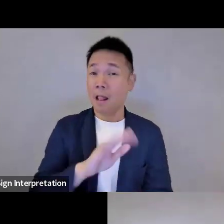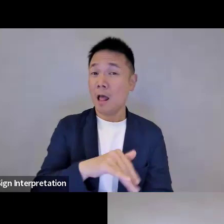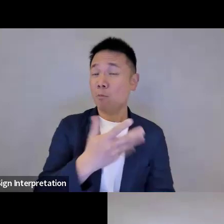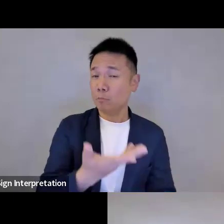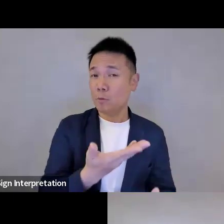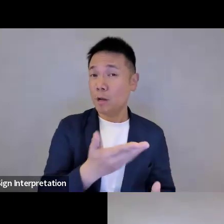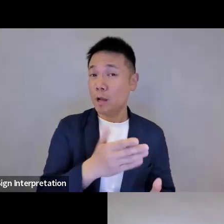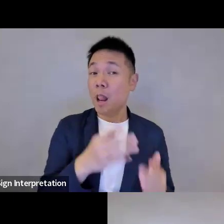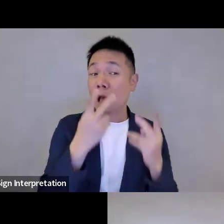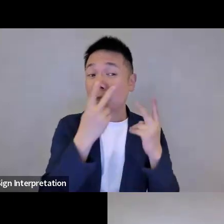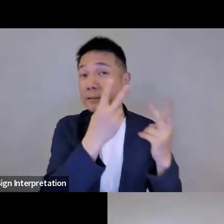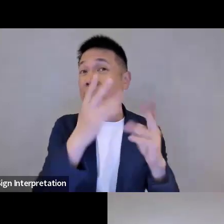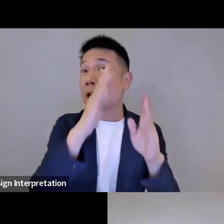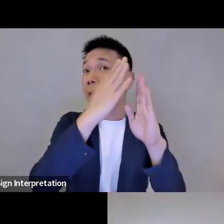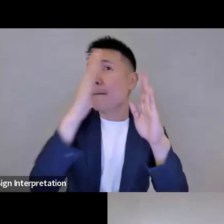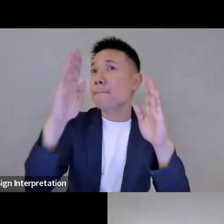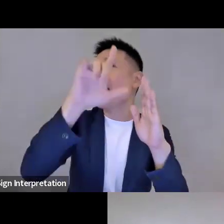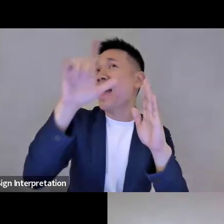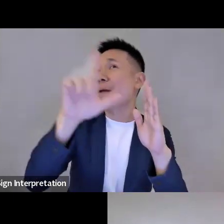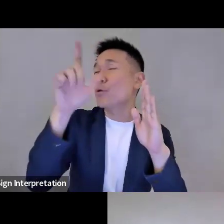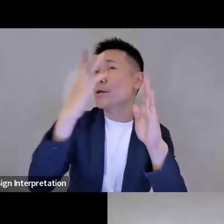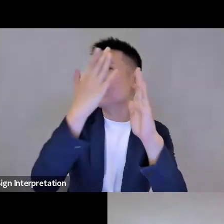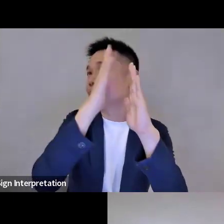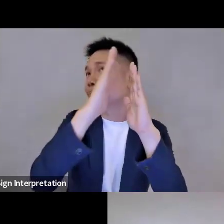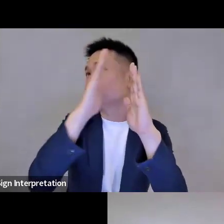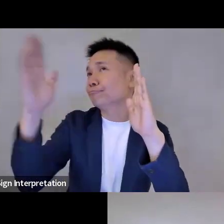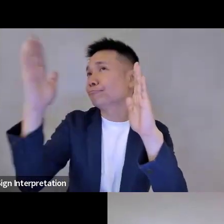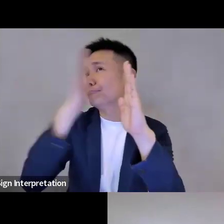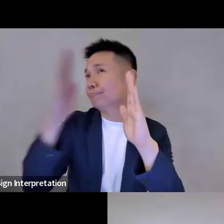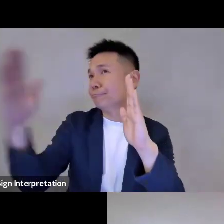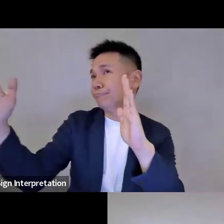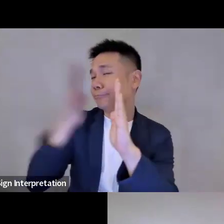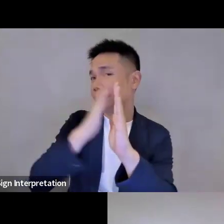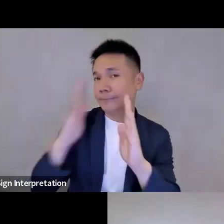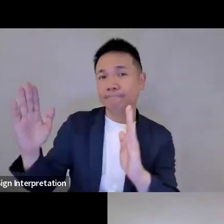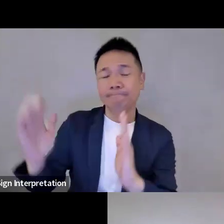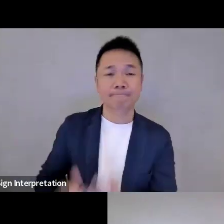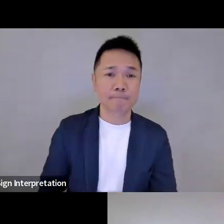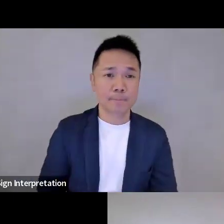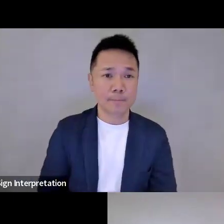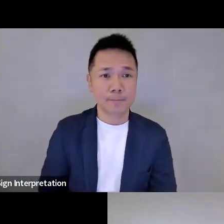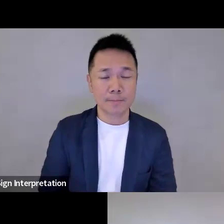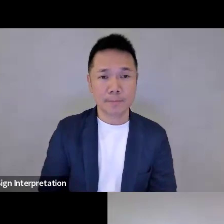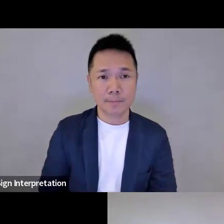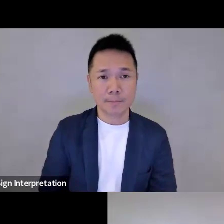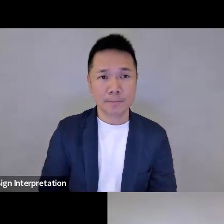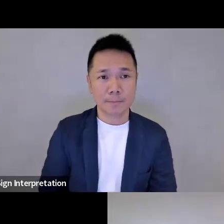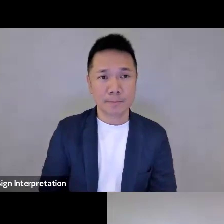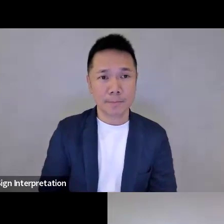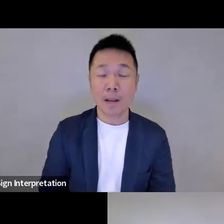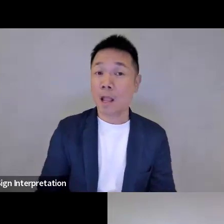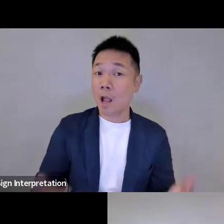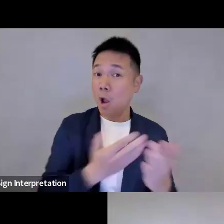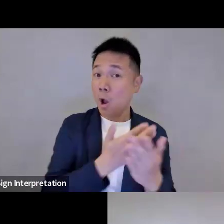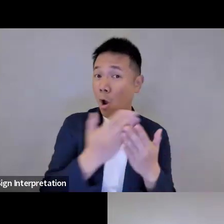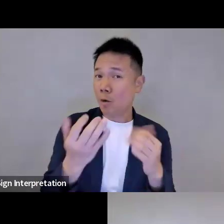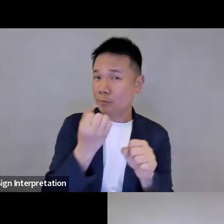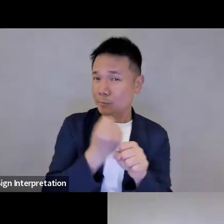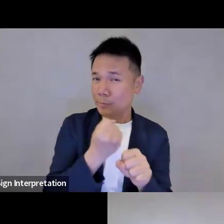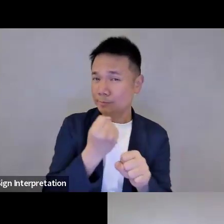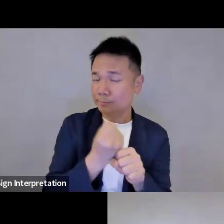而且呢，他大概一年之后，他带领我到巴布基金会。